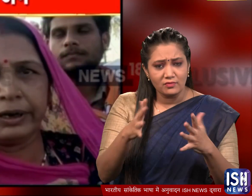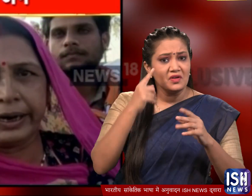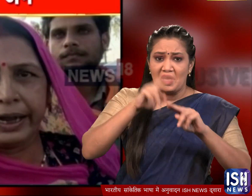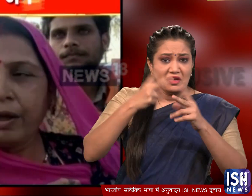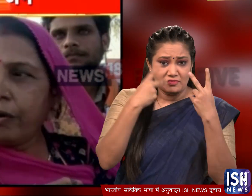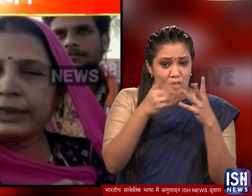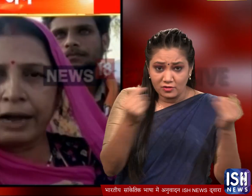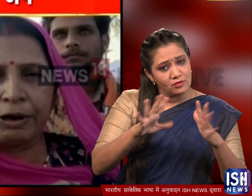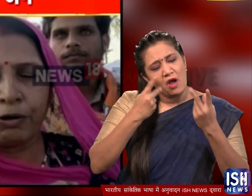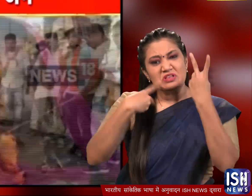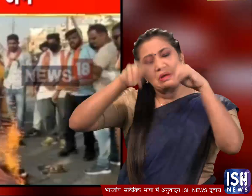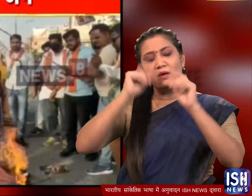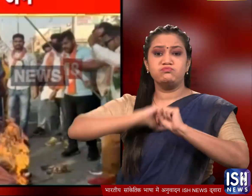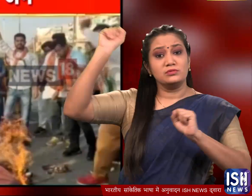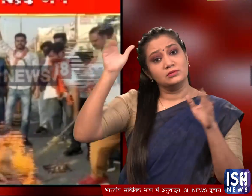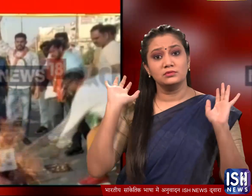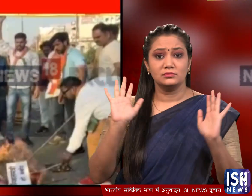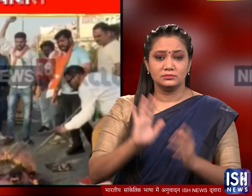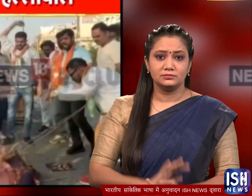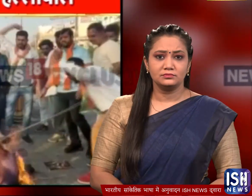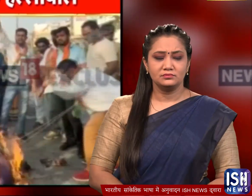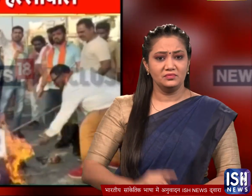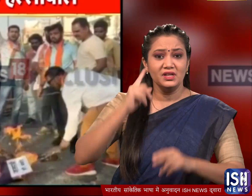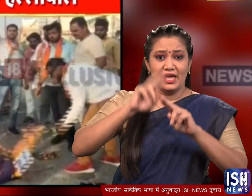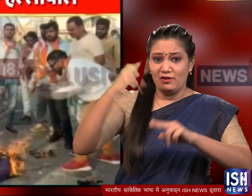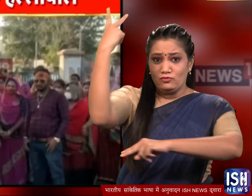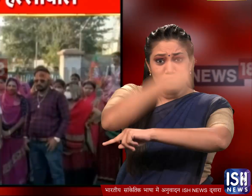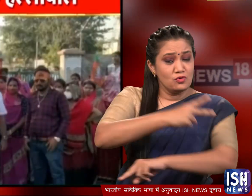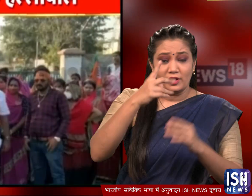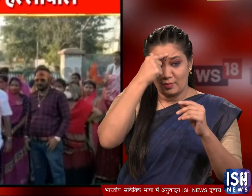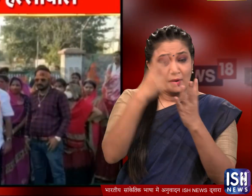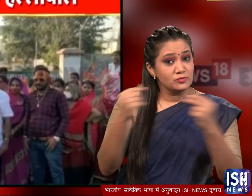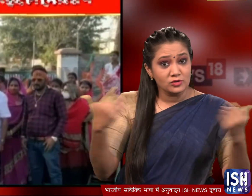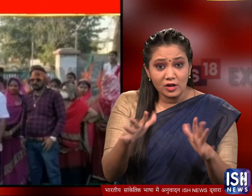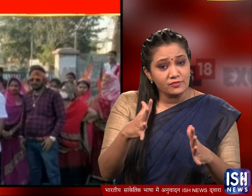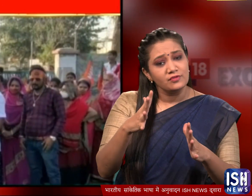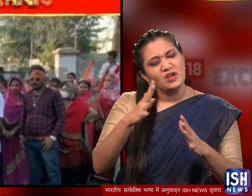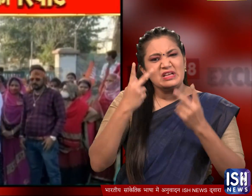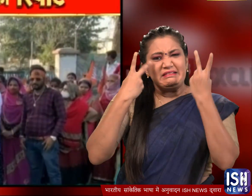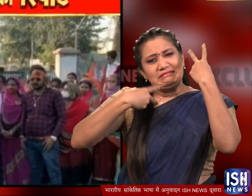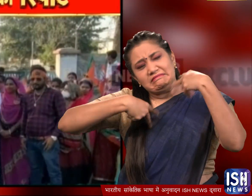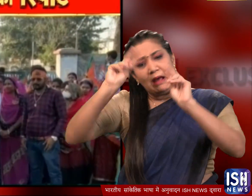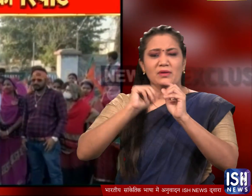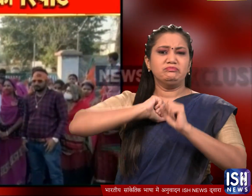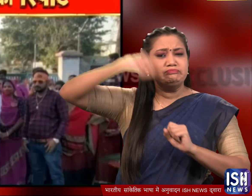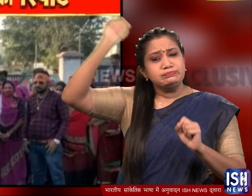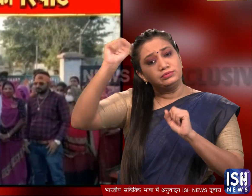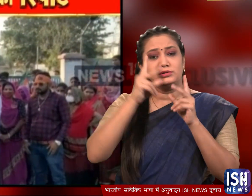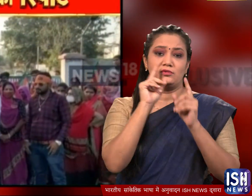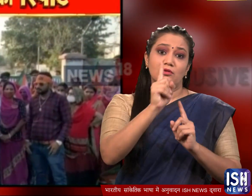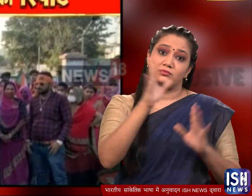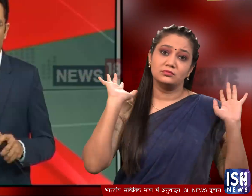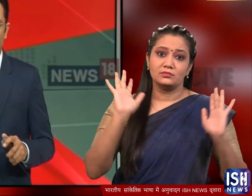बड़ा आंदोलन करेंगे। यही नहीं, प्रदर्शन कर रहे लोगों ने 2 दिन में पानी की समस्या दूर नहीं होने पर सरकार के खिलाफ बड़े आंदोलन की चेतावनी